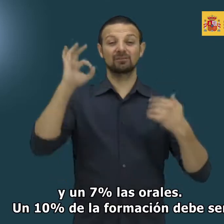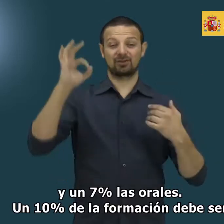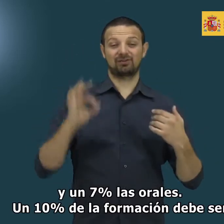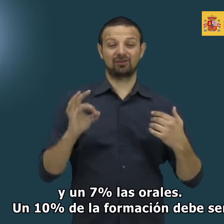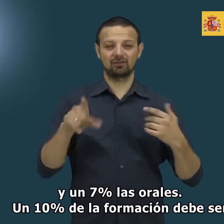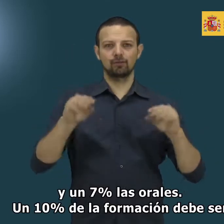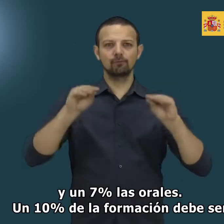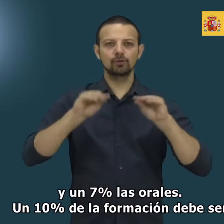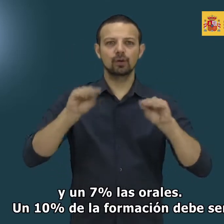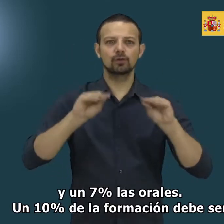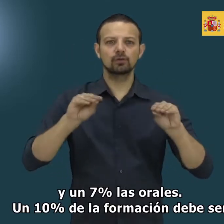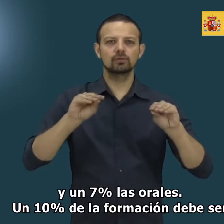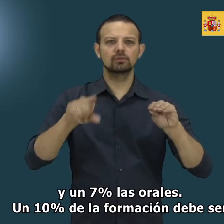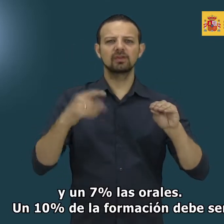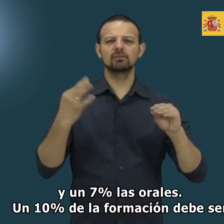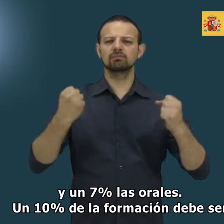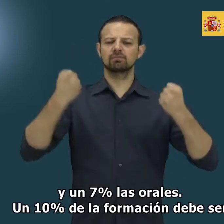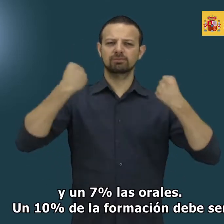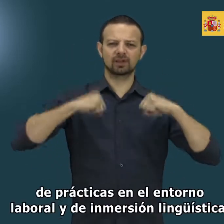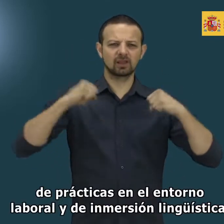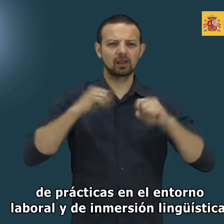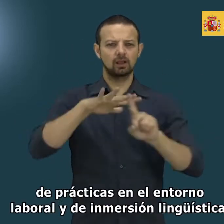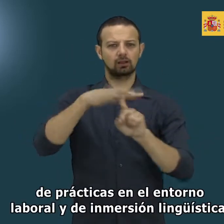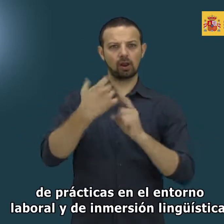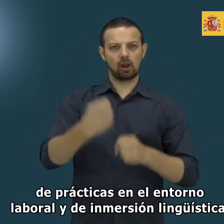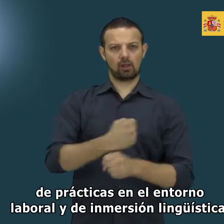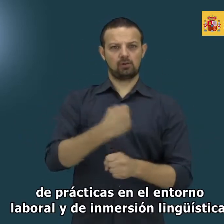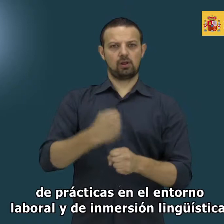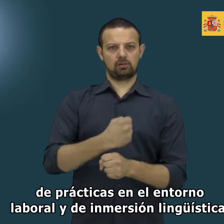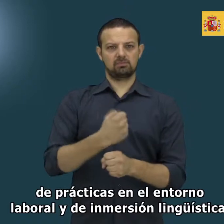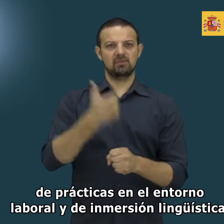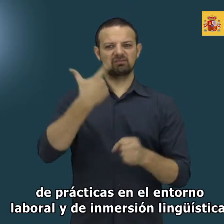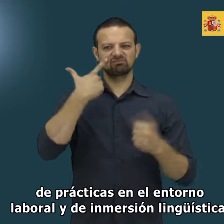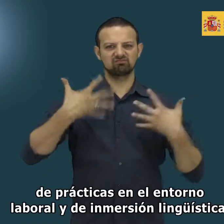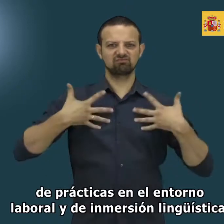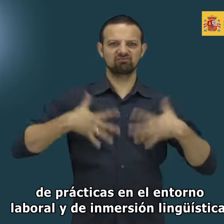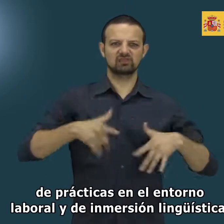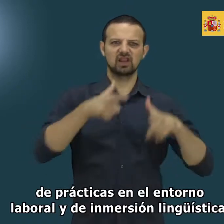Un 10% de la formación debe ser de prácticas en el entorno laboral y de inmersión lingüística.